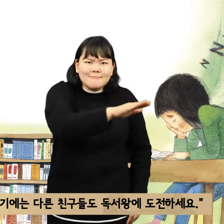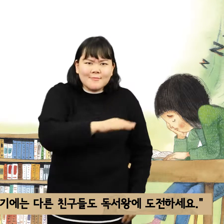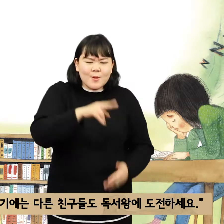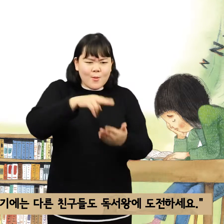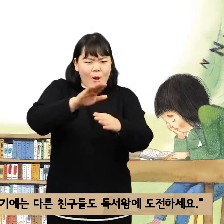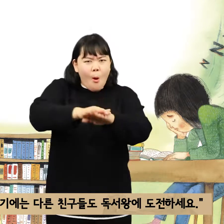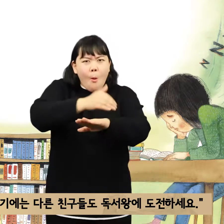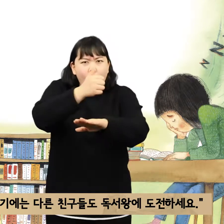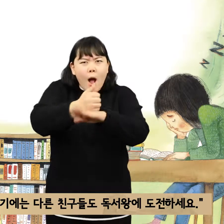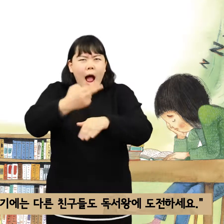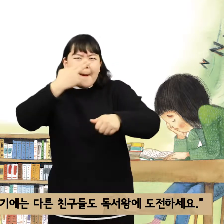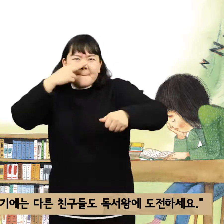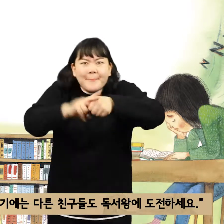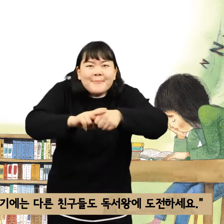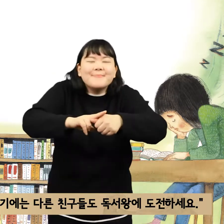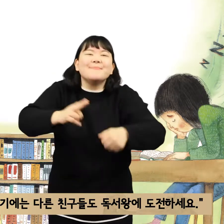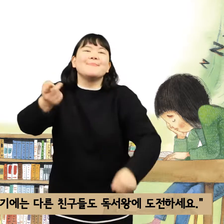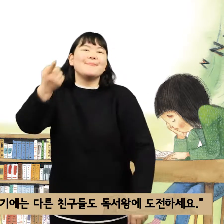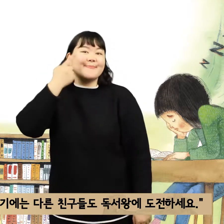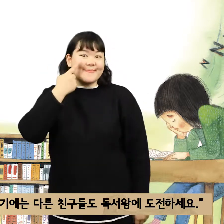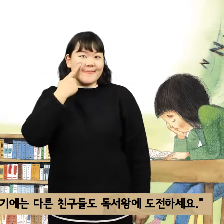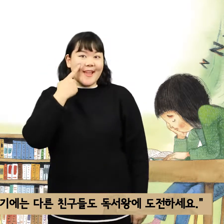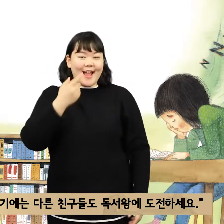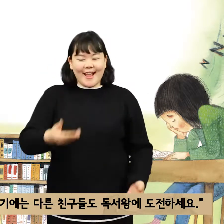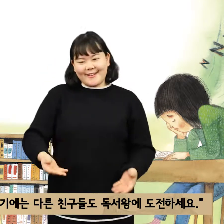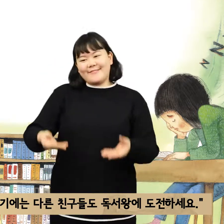친구들도 독서왕에 도전하세요.